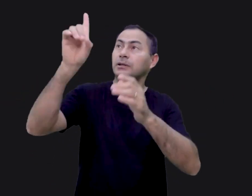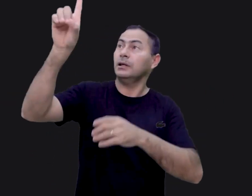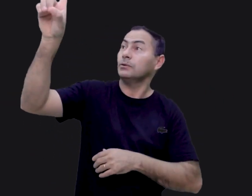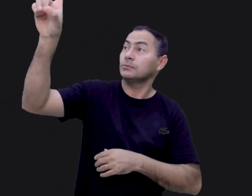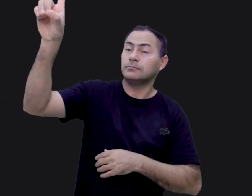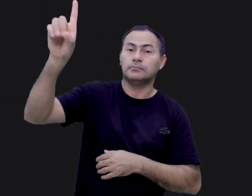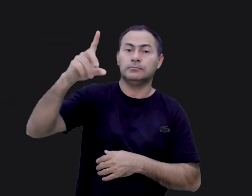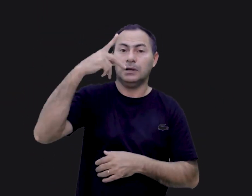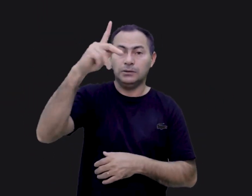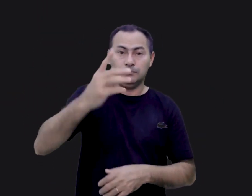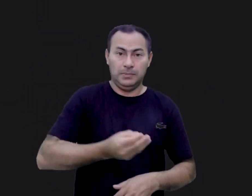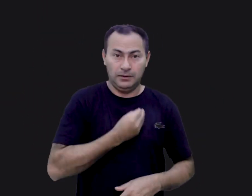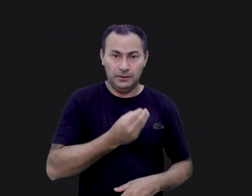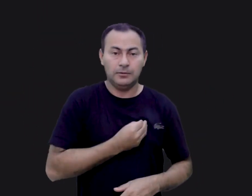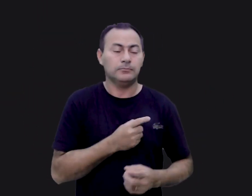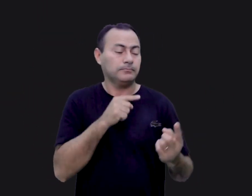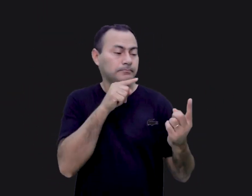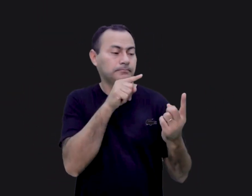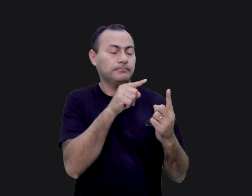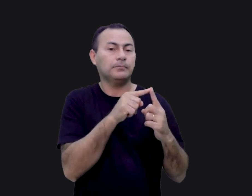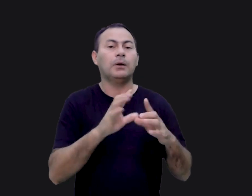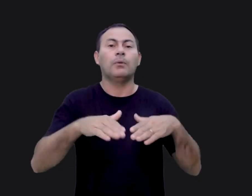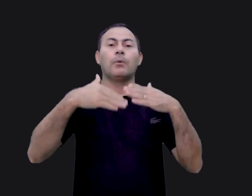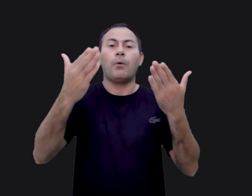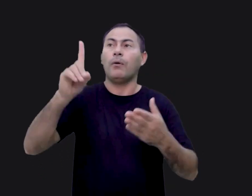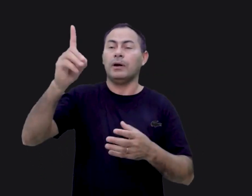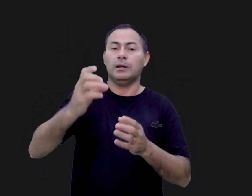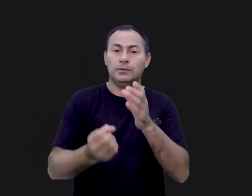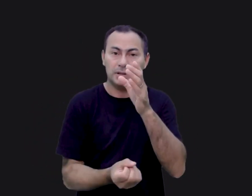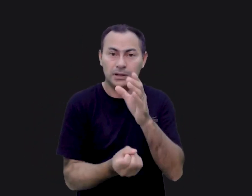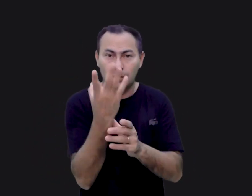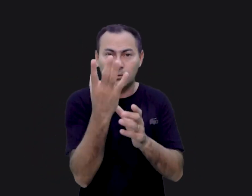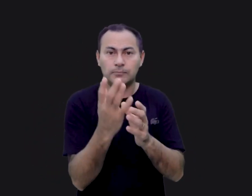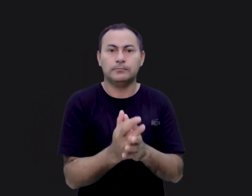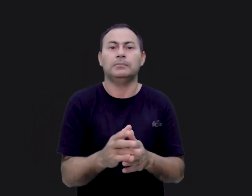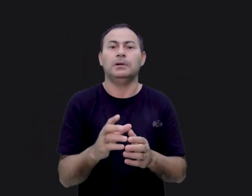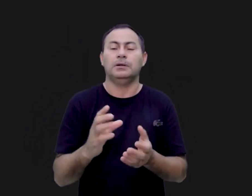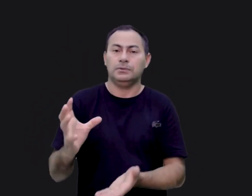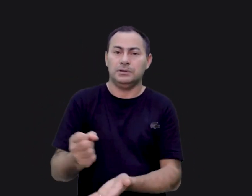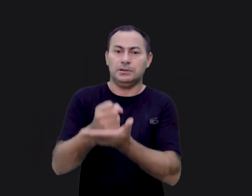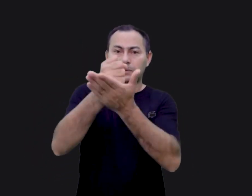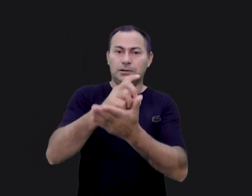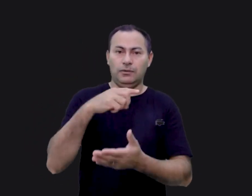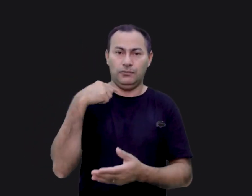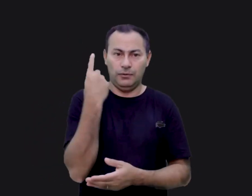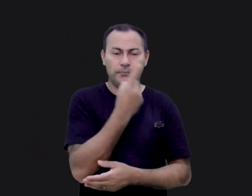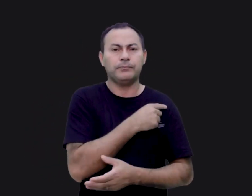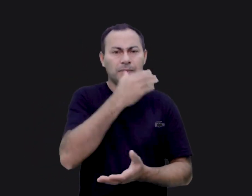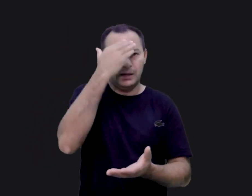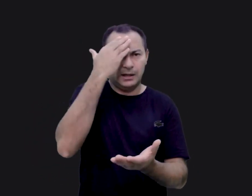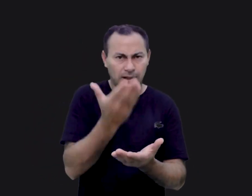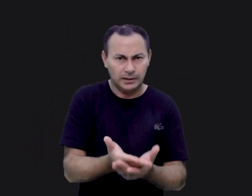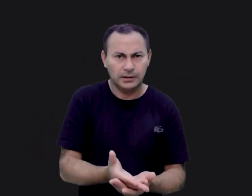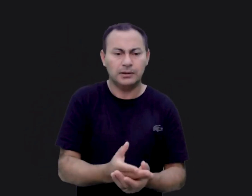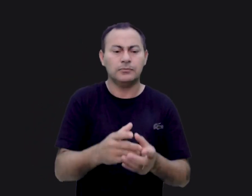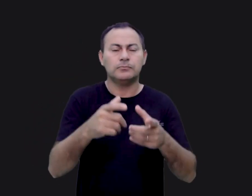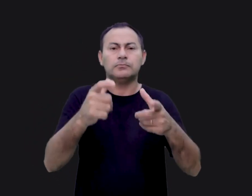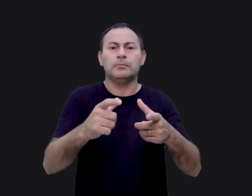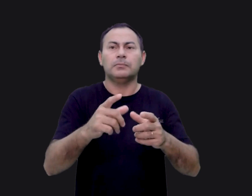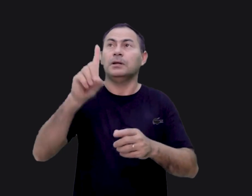vontade de Deus para a sua vida e o propósito para o qual ele nos criou e nos salvou. Creio que exista um ponto em que